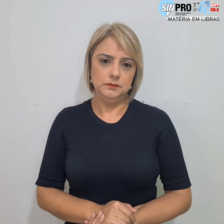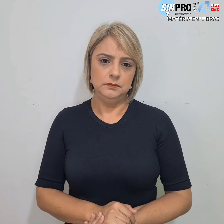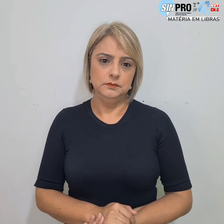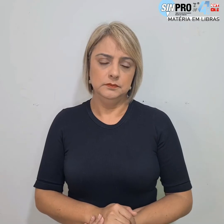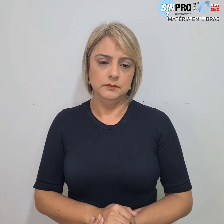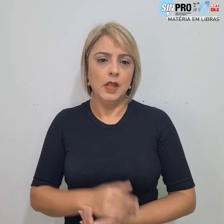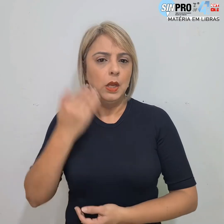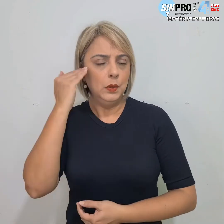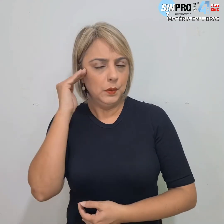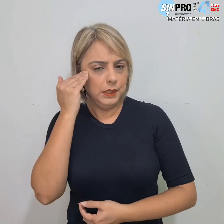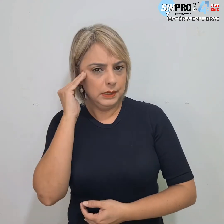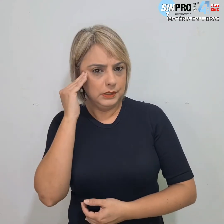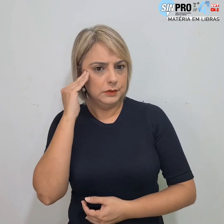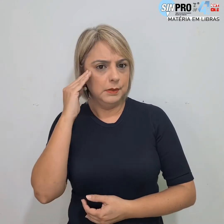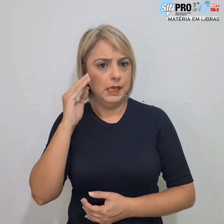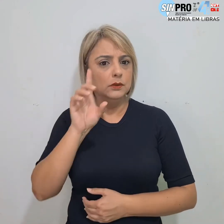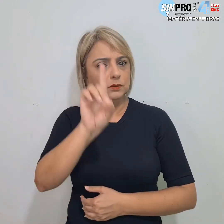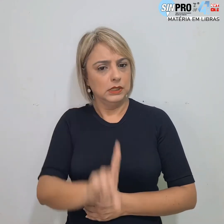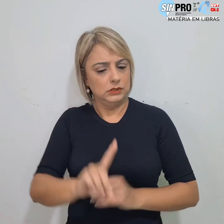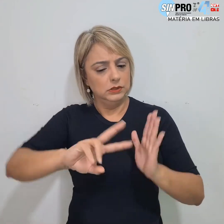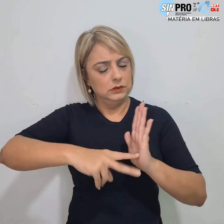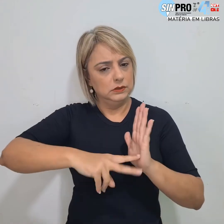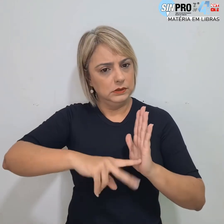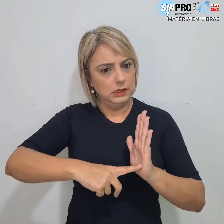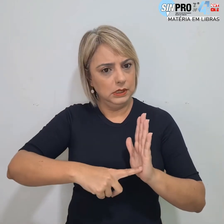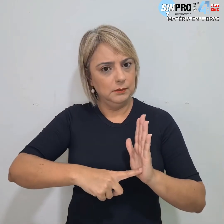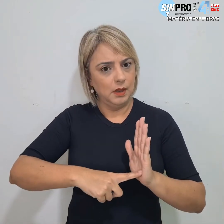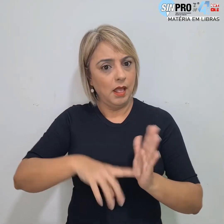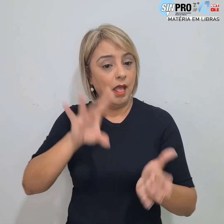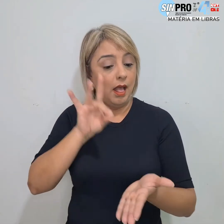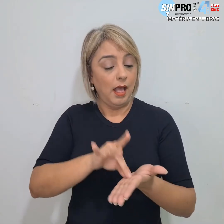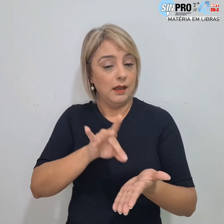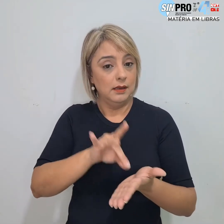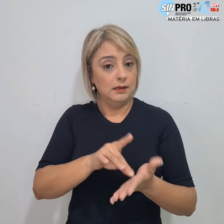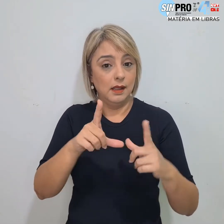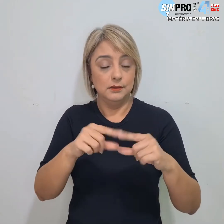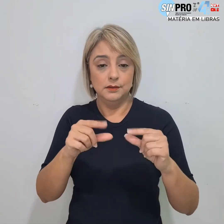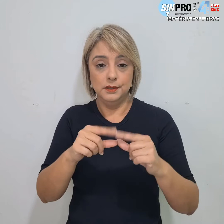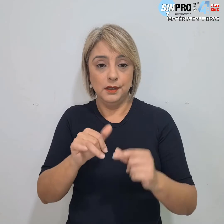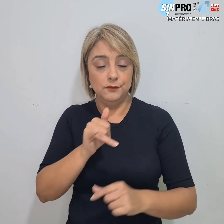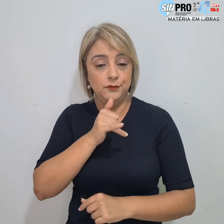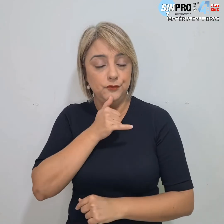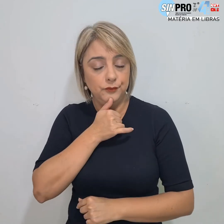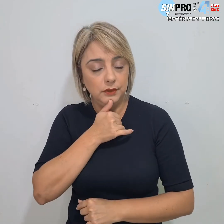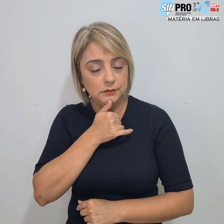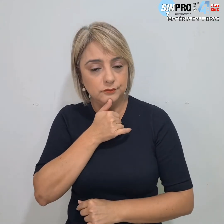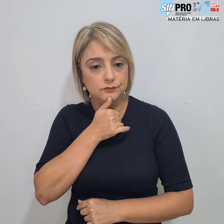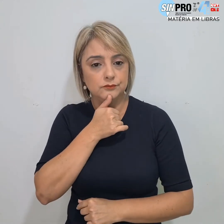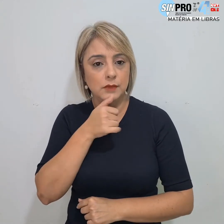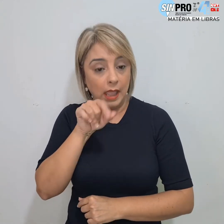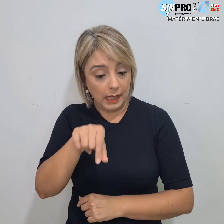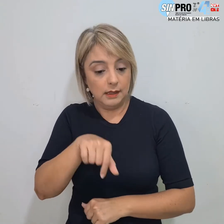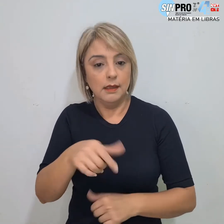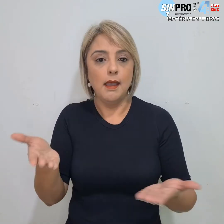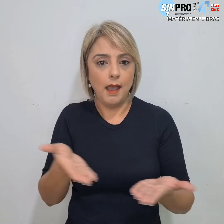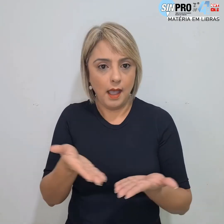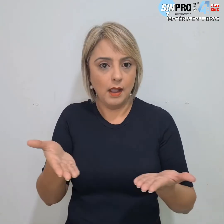No entendimento da diretoria, a realidade do DF, infelizmente, é que agora as aulas